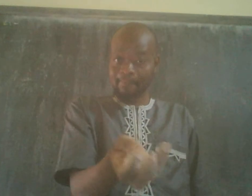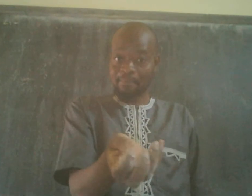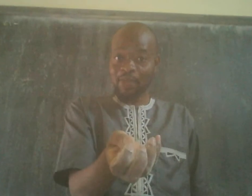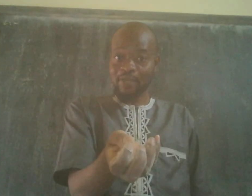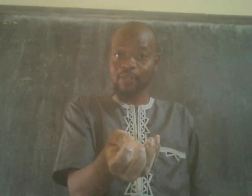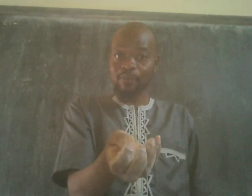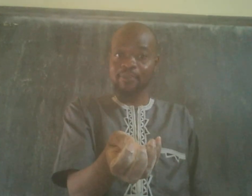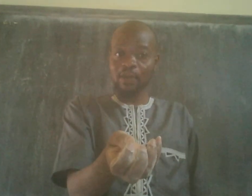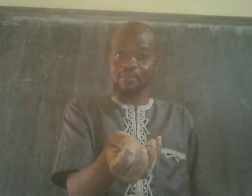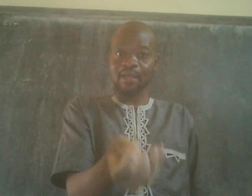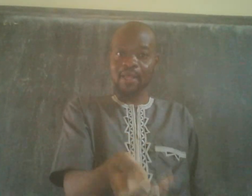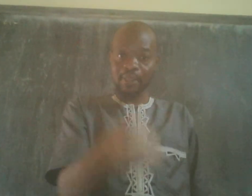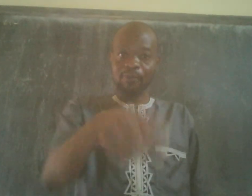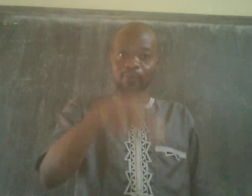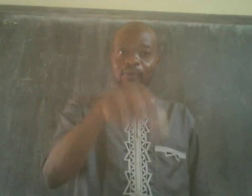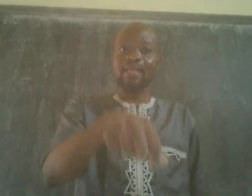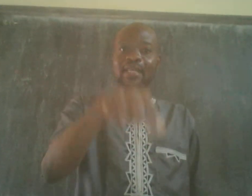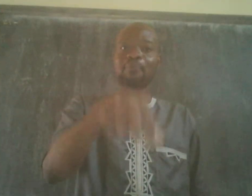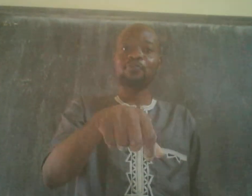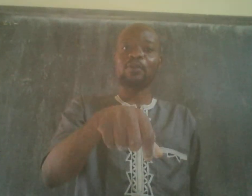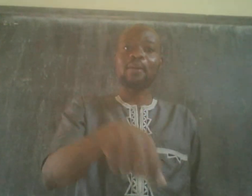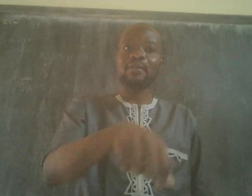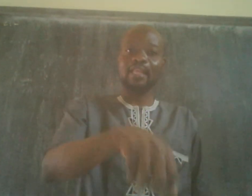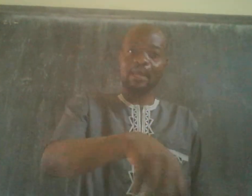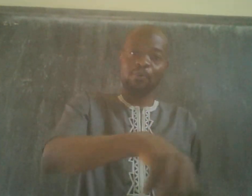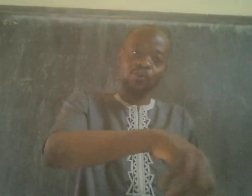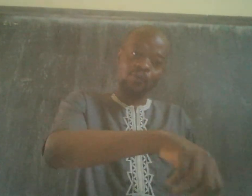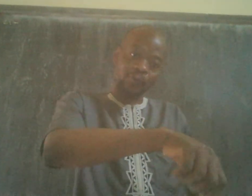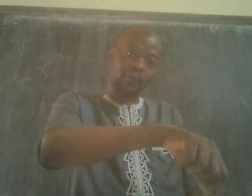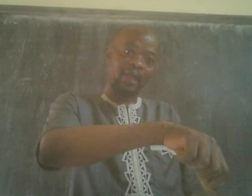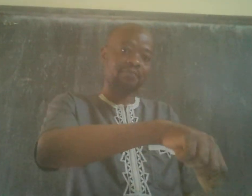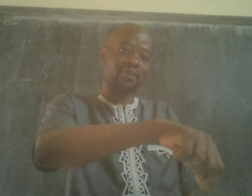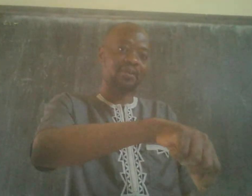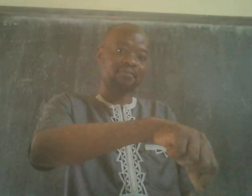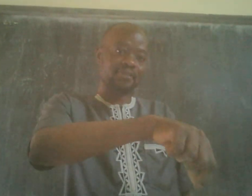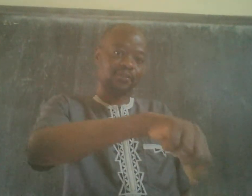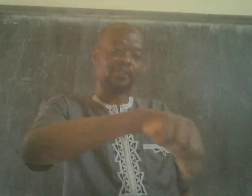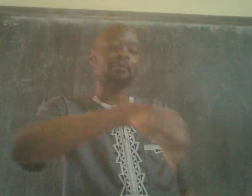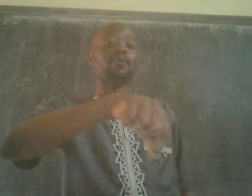par le vagin, c'est comme ça. Donc le col-là, il est là pour quoi? Il est là pour après que l'enfant sorte par quoi?